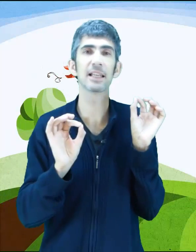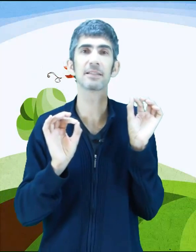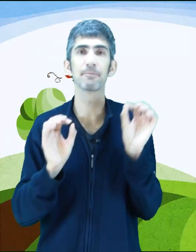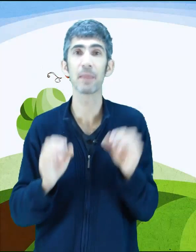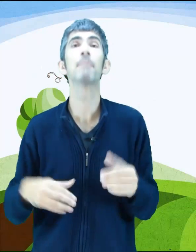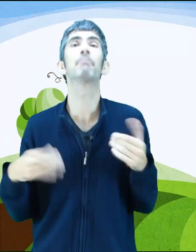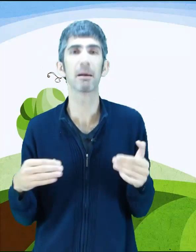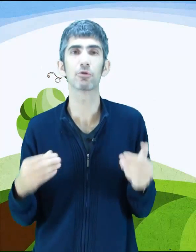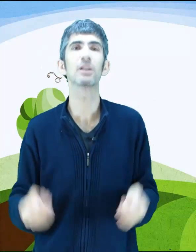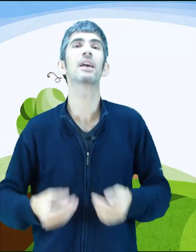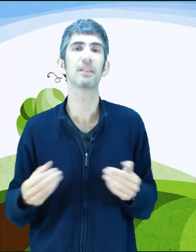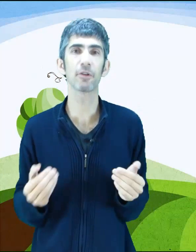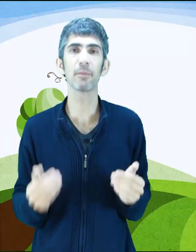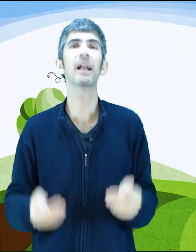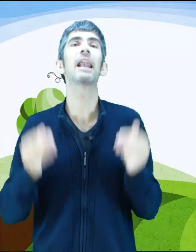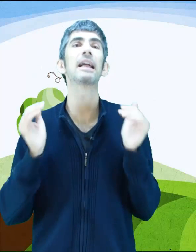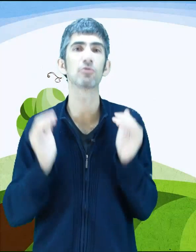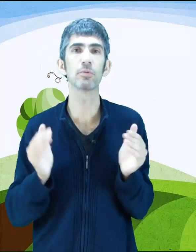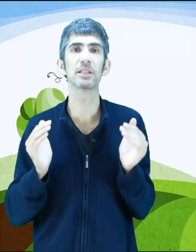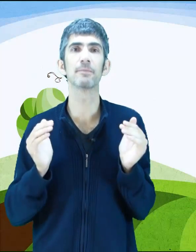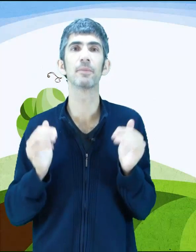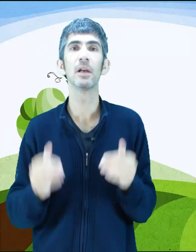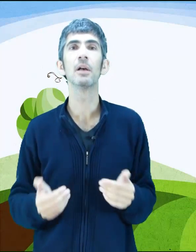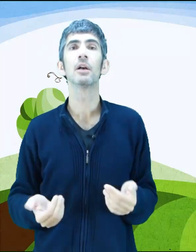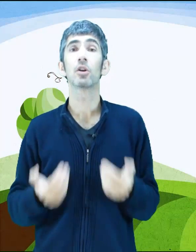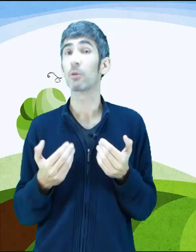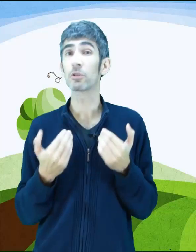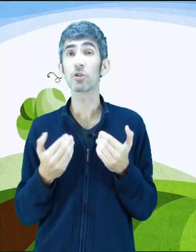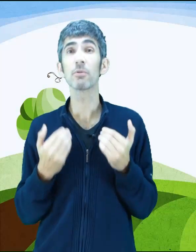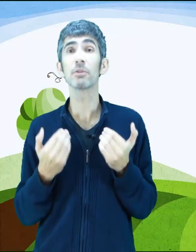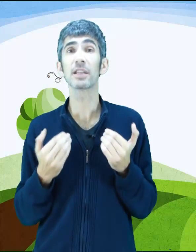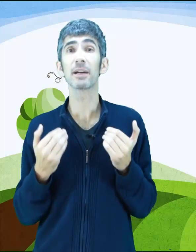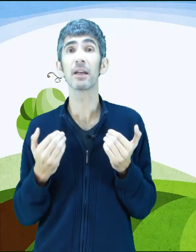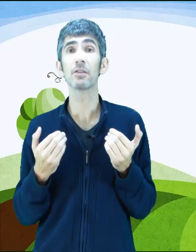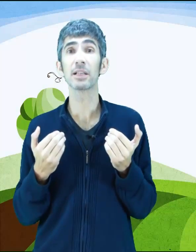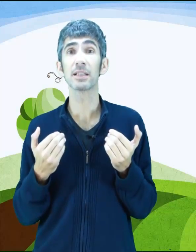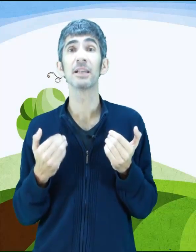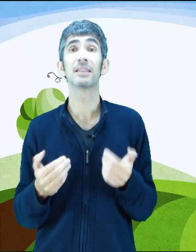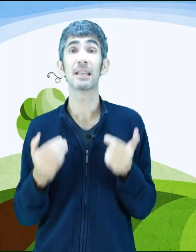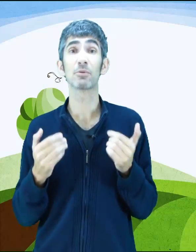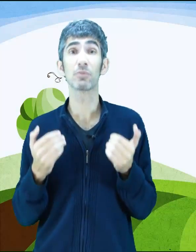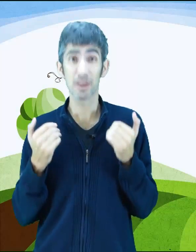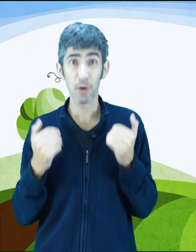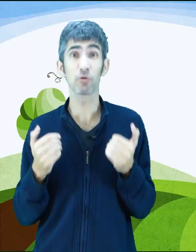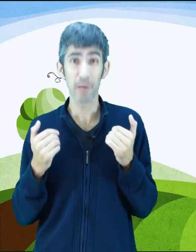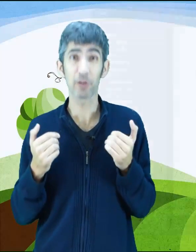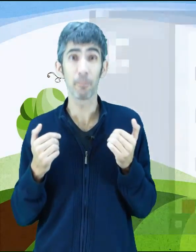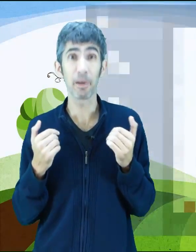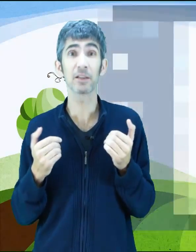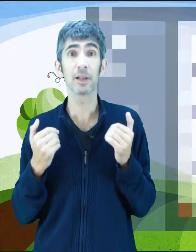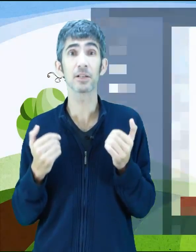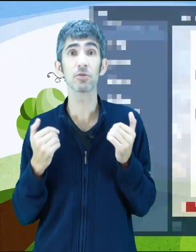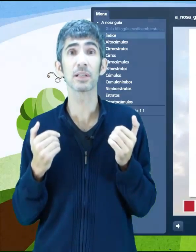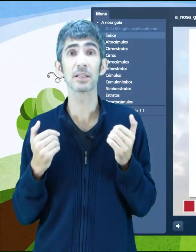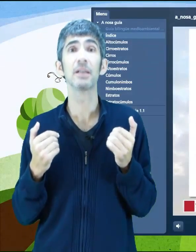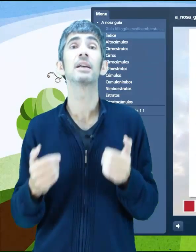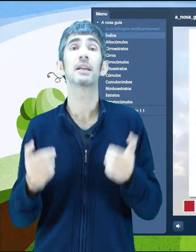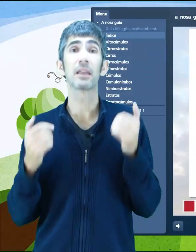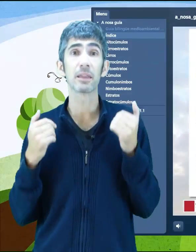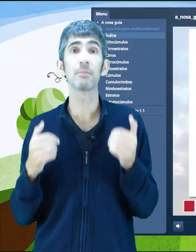sales. Vamos, que se forman las nubes. Como nosotros somos muy trabajadores, tenemos un trabajo súper completo de las nubes que